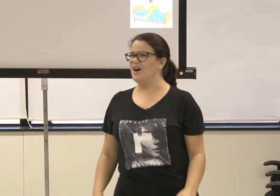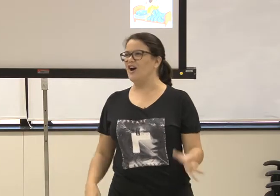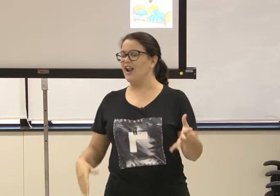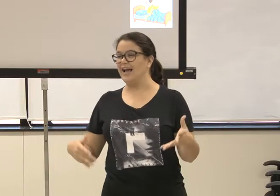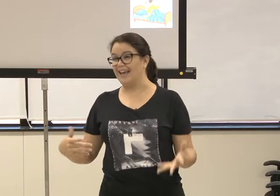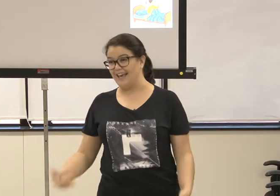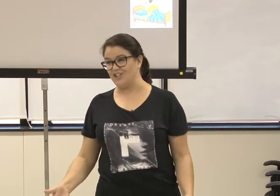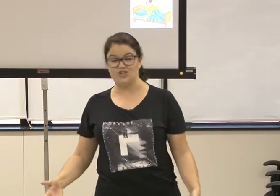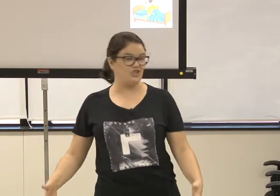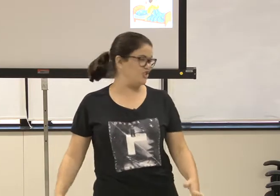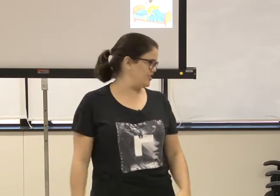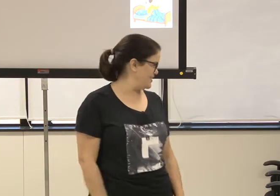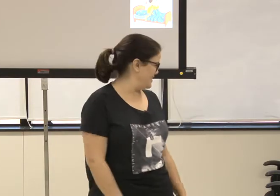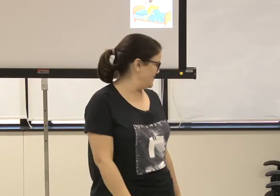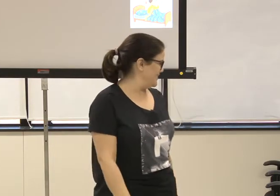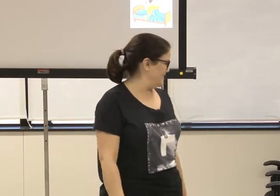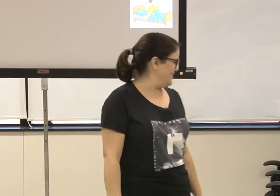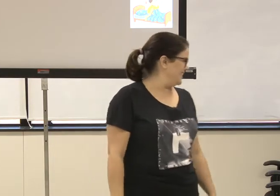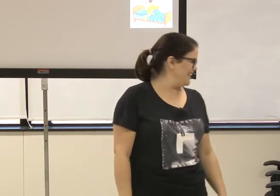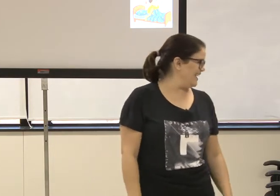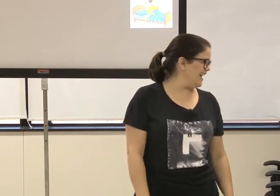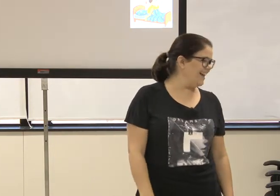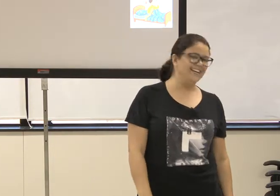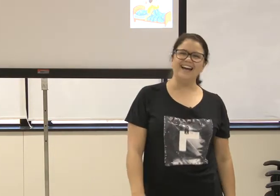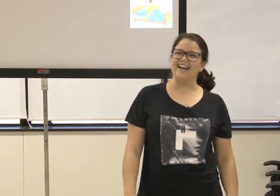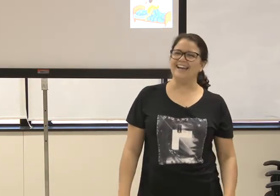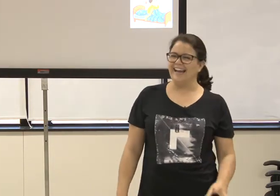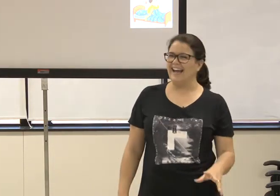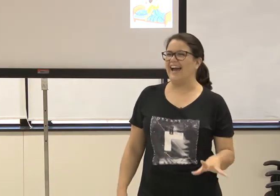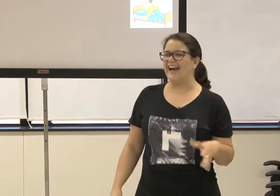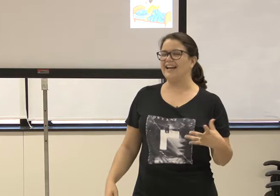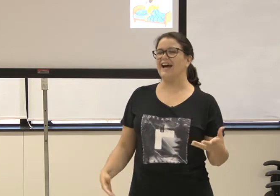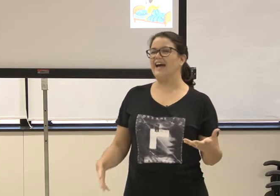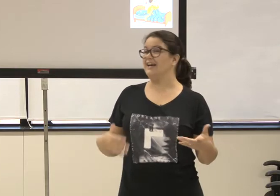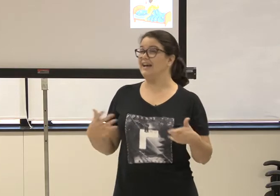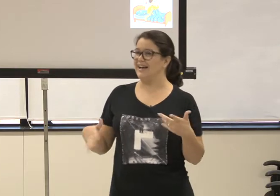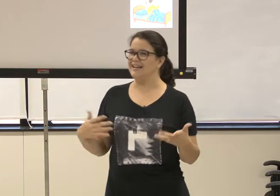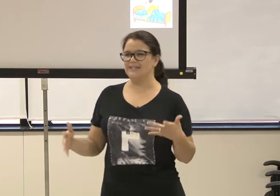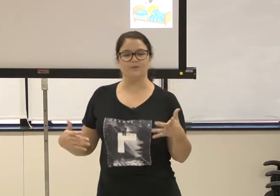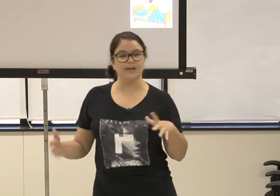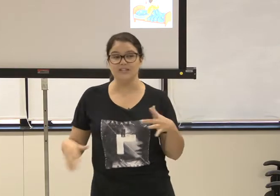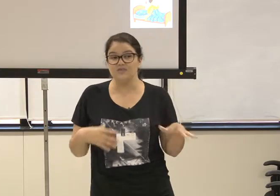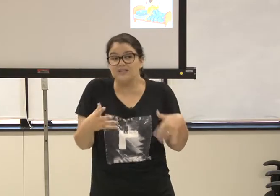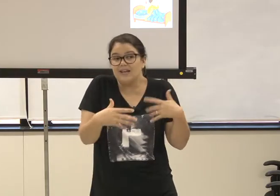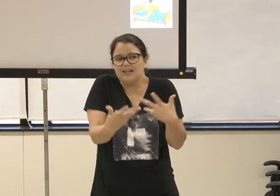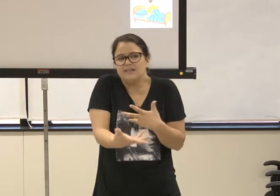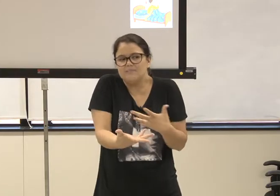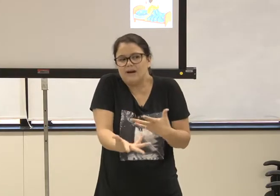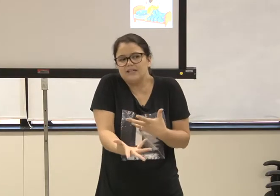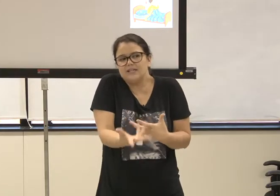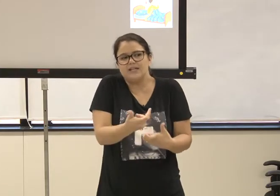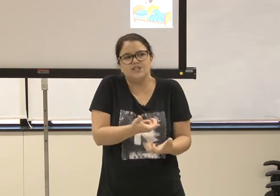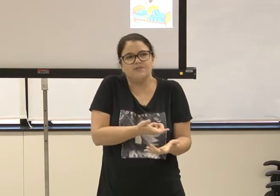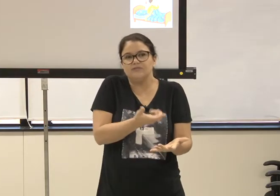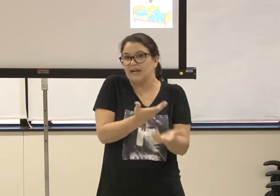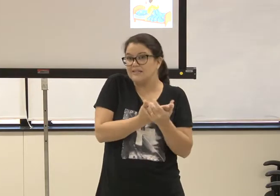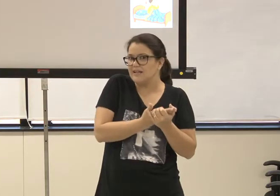Cola quente. E aí era essa, porque devia ser essa imagem que eles deviam ter